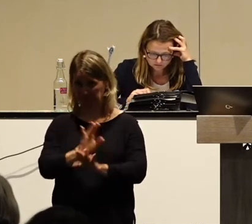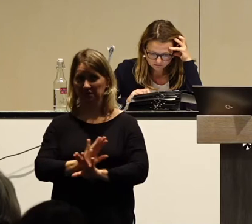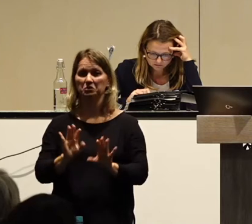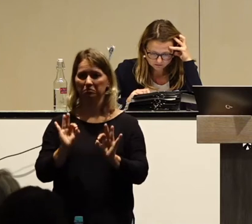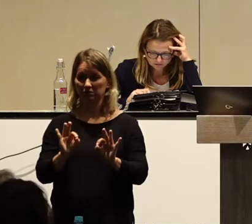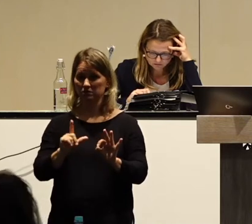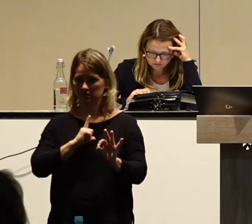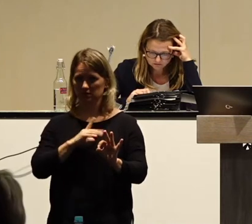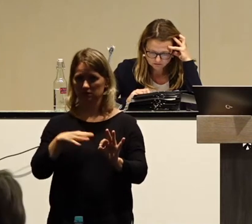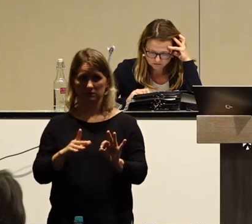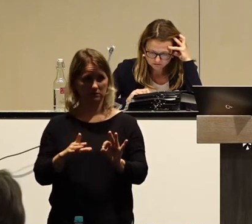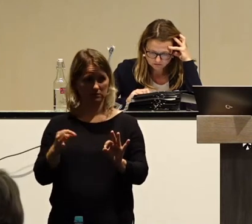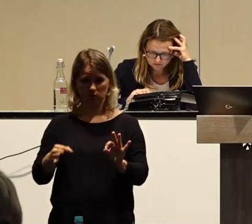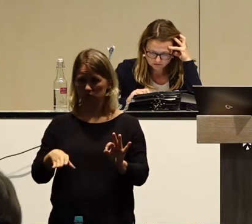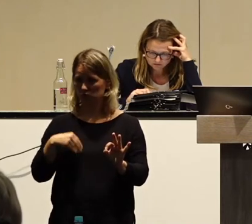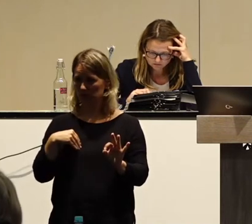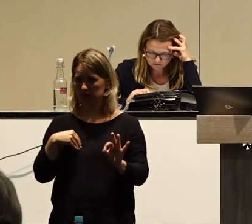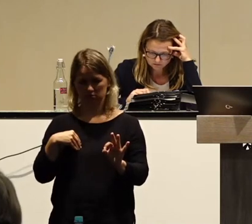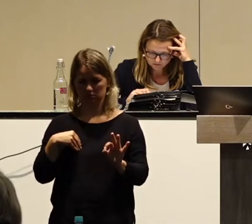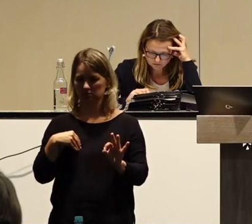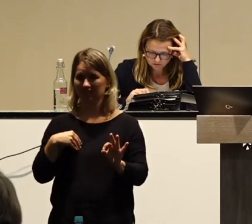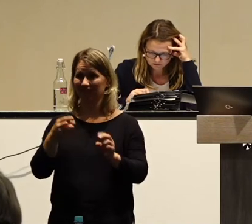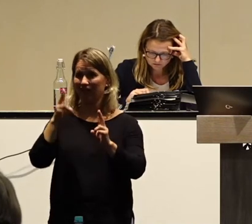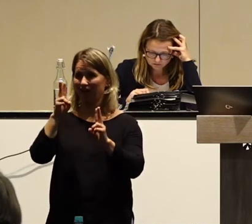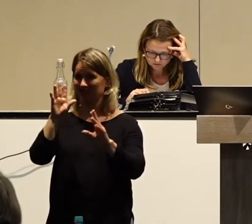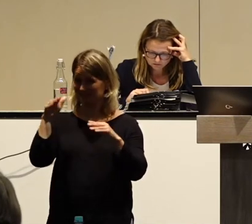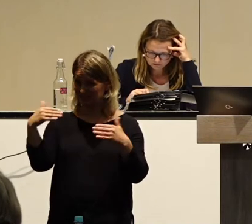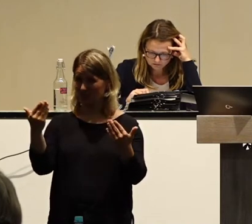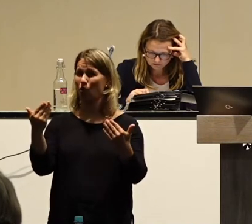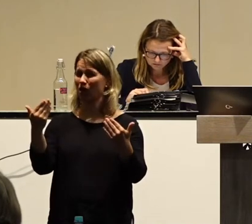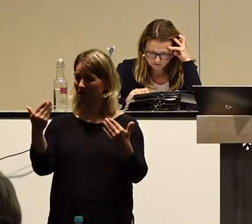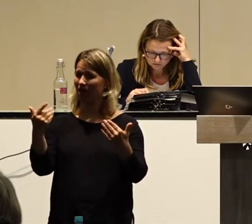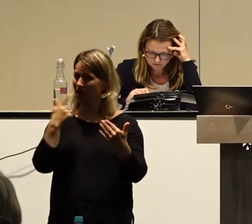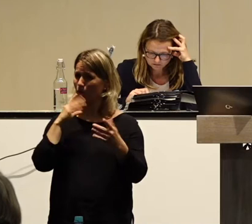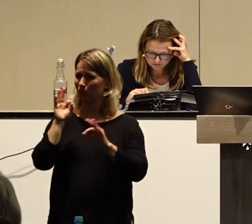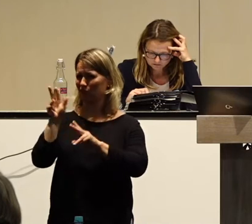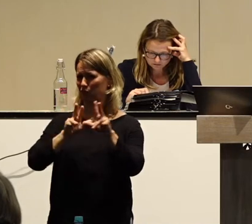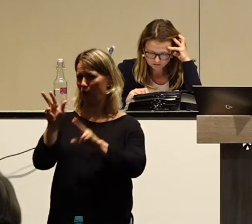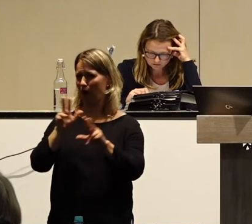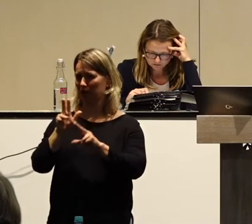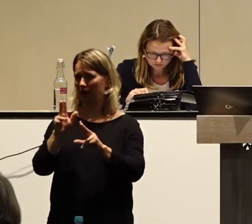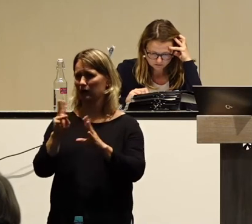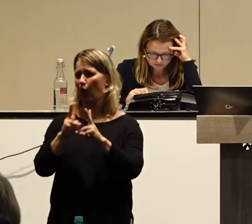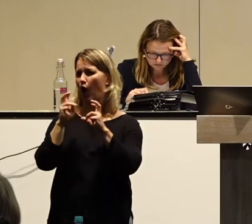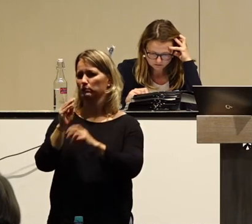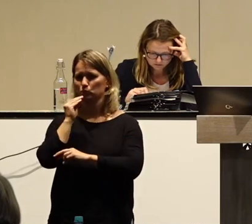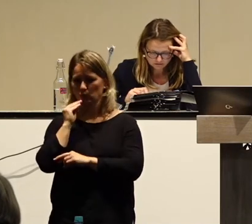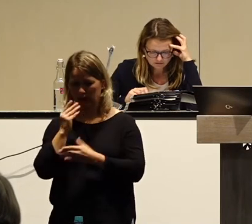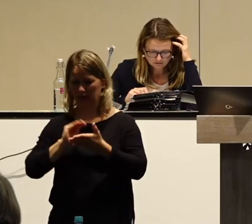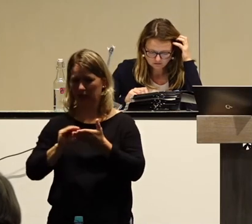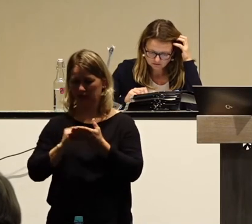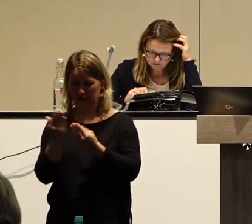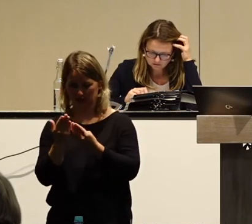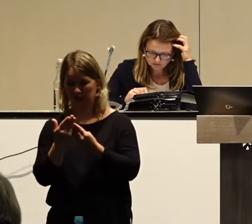musste tatsächlich mit meinem Sohn gemeinsam die von der Lehrerin wirklich sehr liebevoll aufbereiteten Homeschooling-Dokumente, in denen